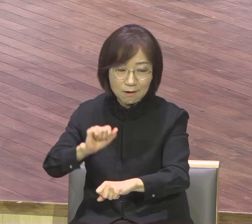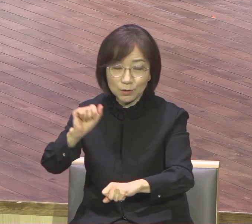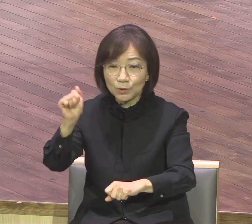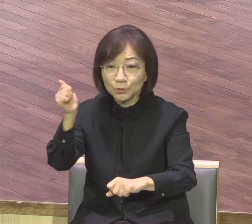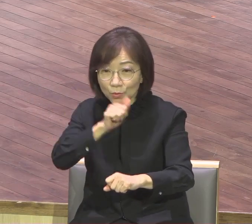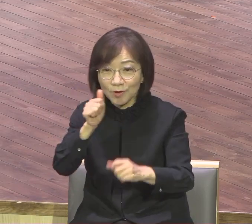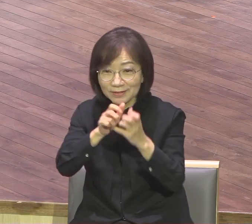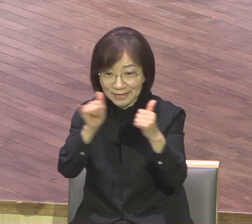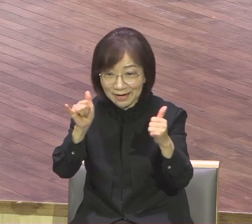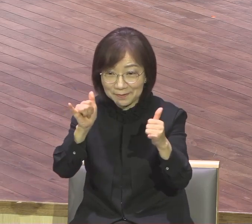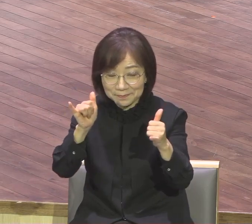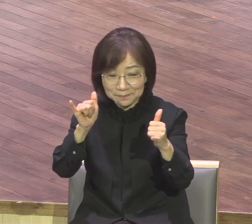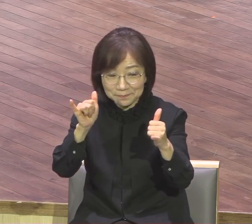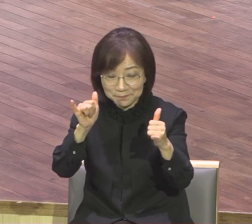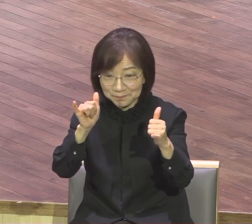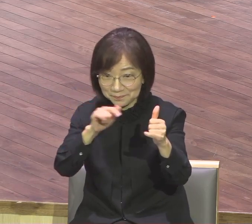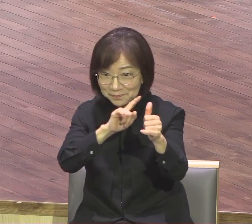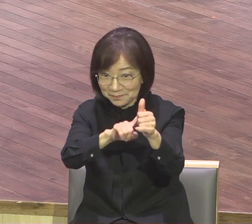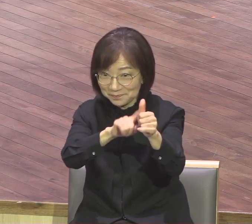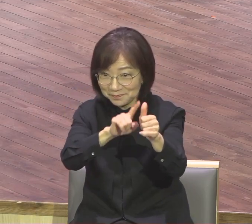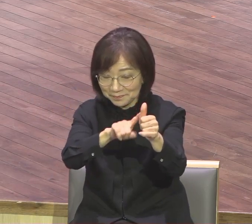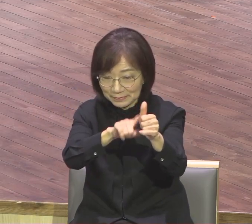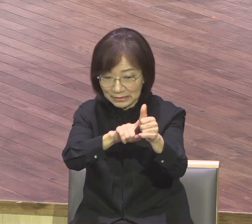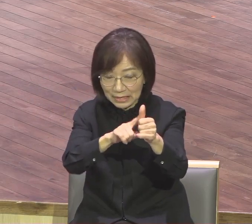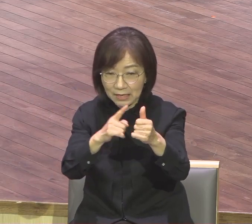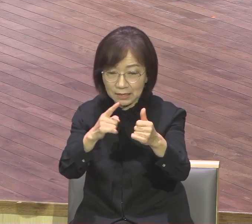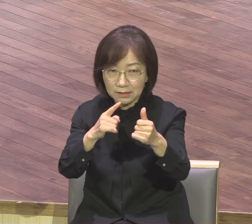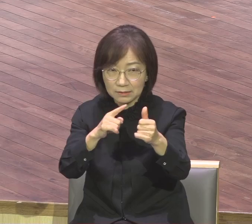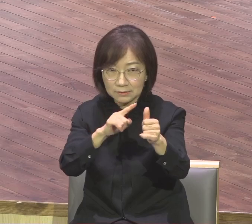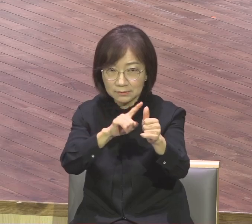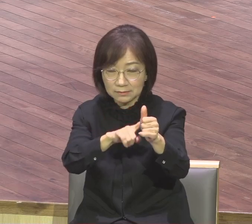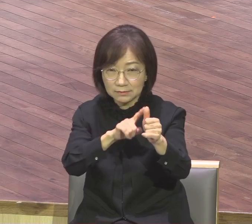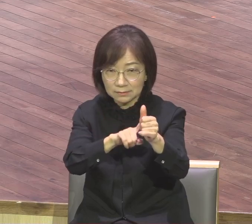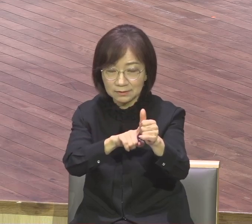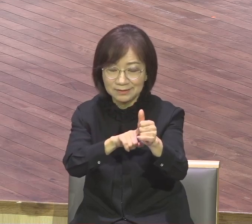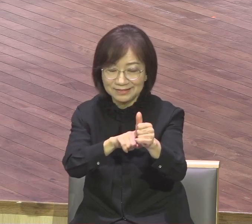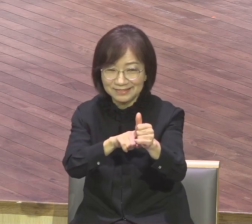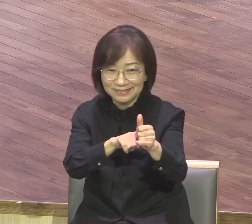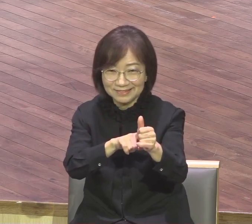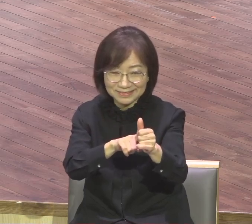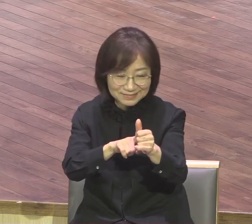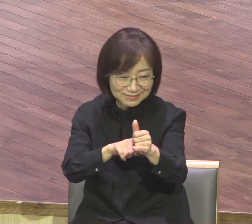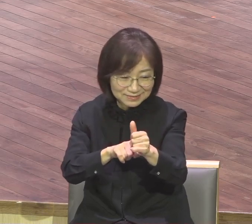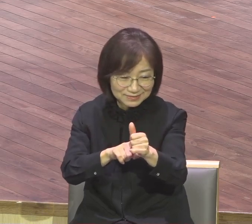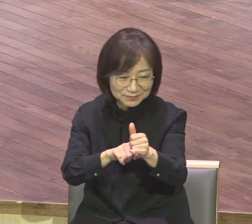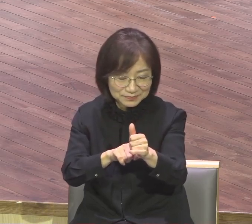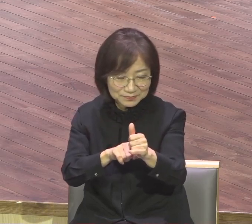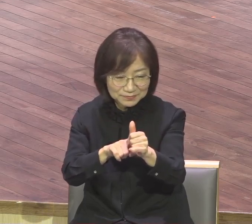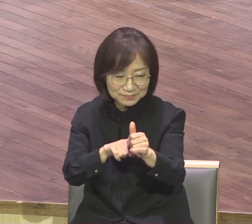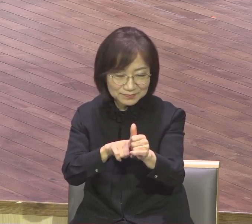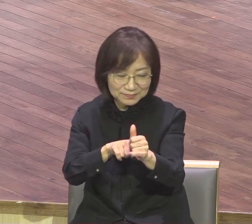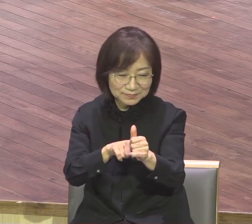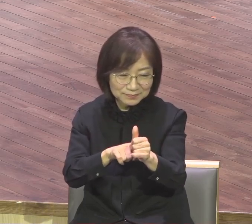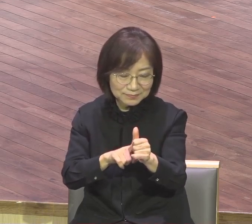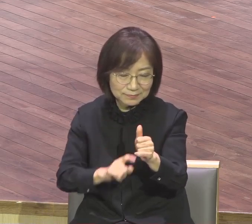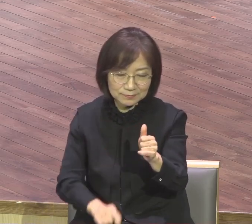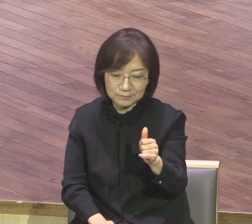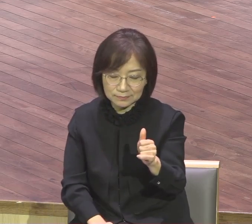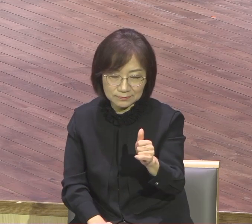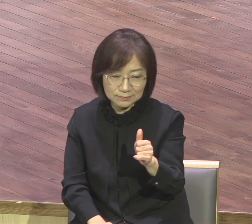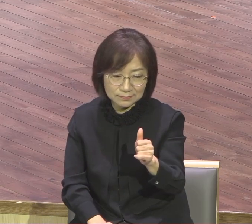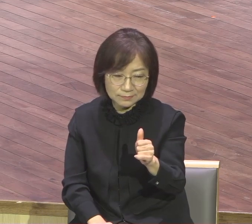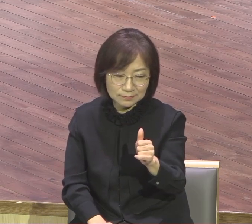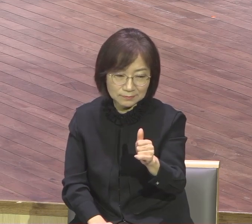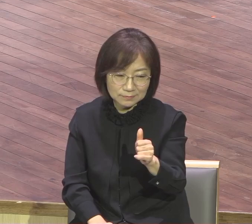헌신하는 우리 목사님도 계세요. También está participando el pastor de Perú, Andrés Cristian. Cristian Hidalgo que está trabajando junto